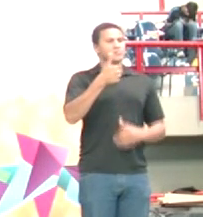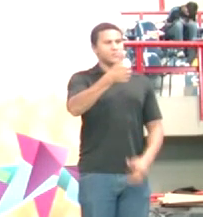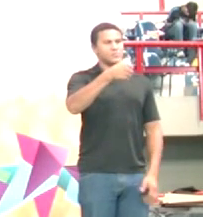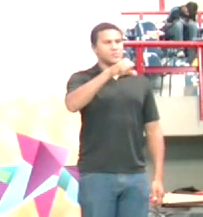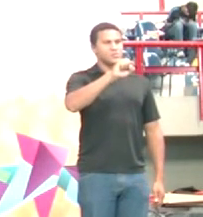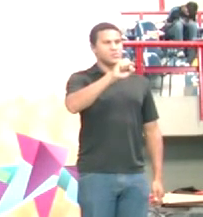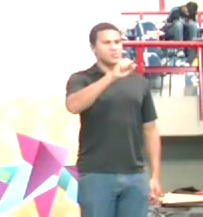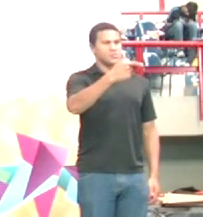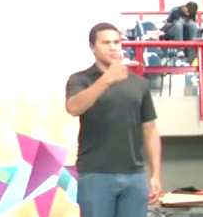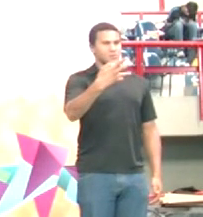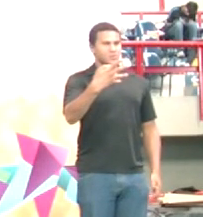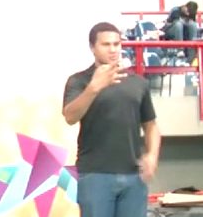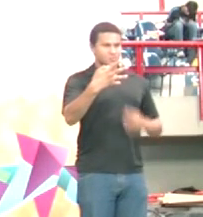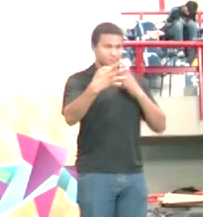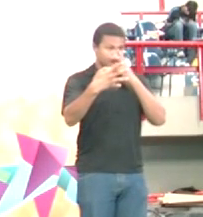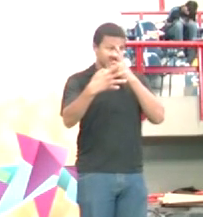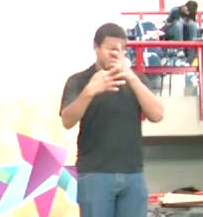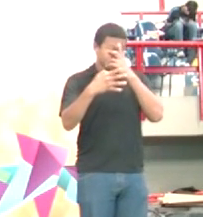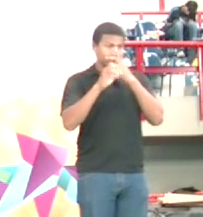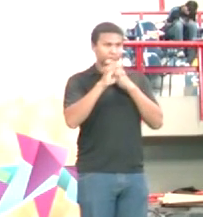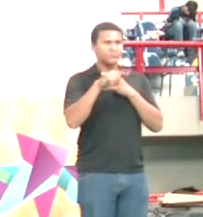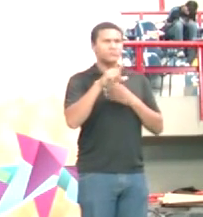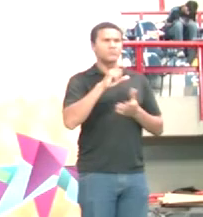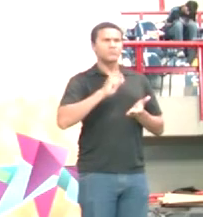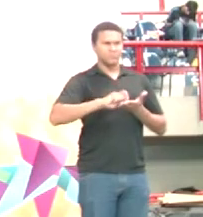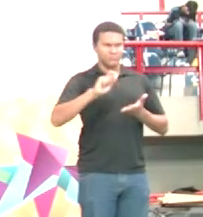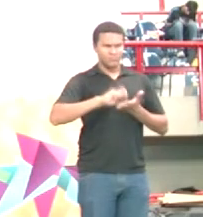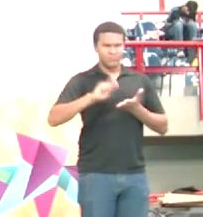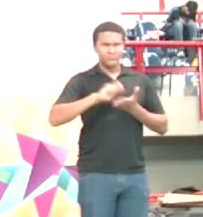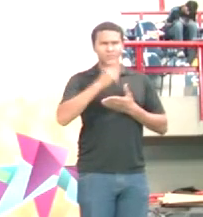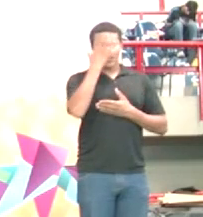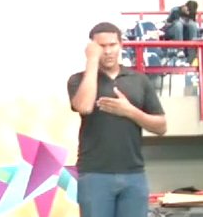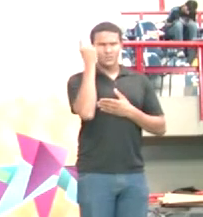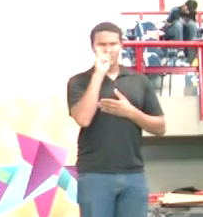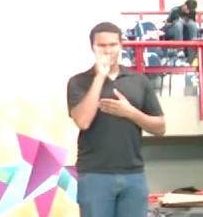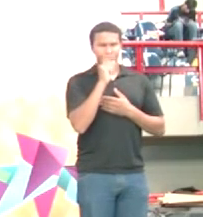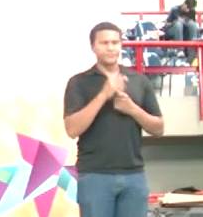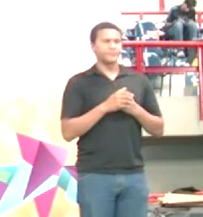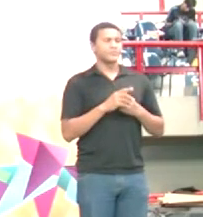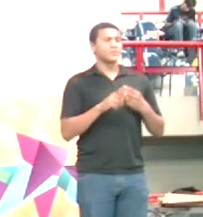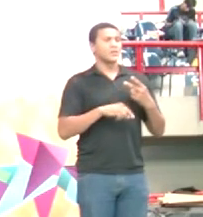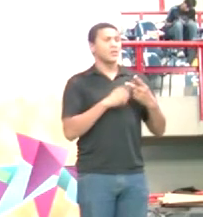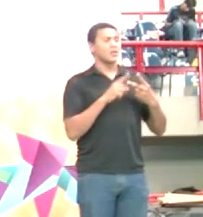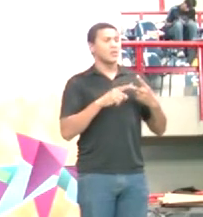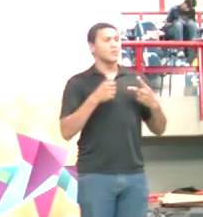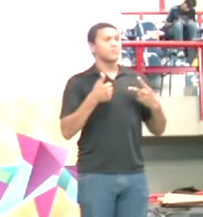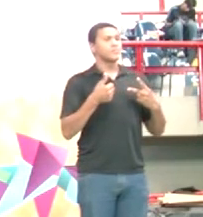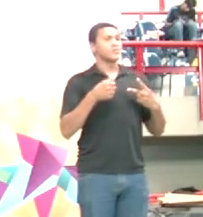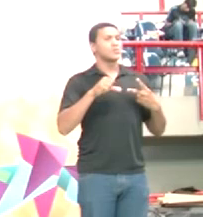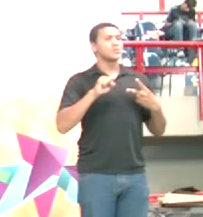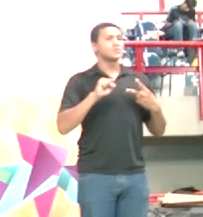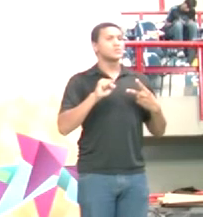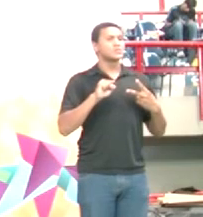1824. Quem está anotando, por favor, não esquece, tá? A segunda,